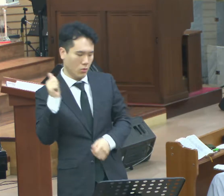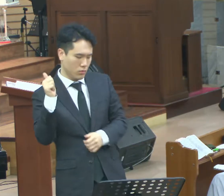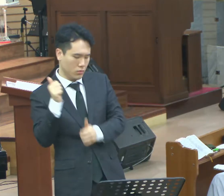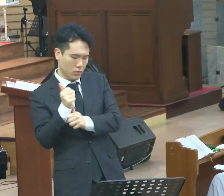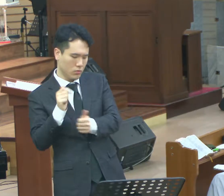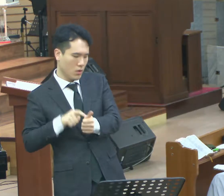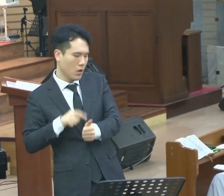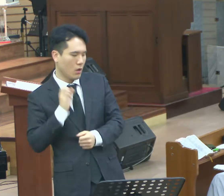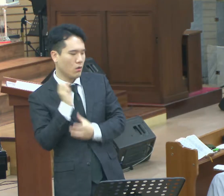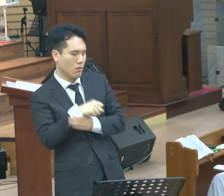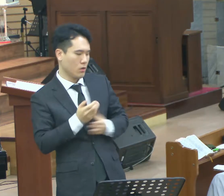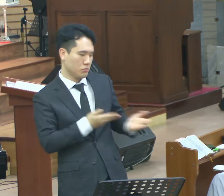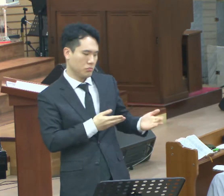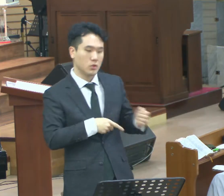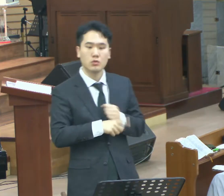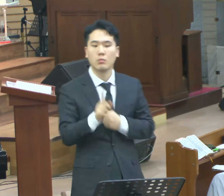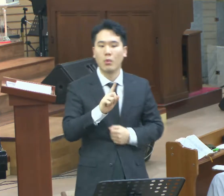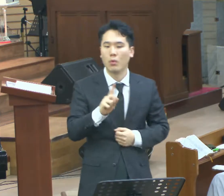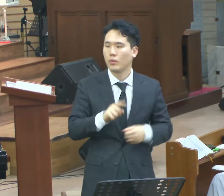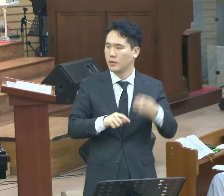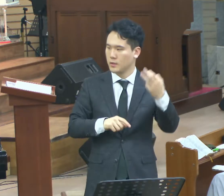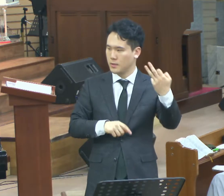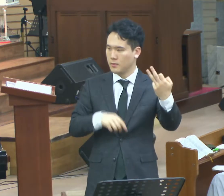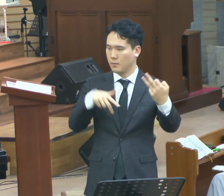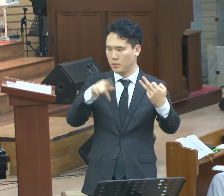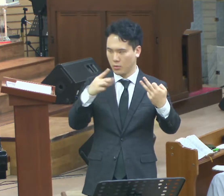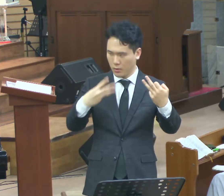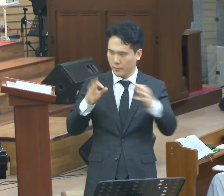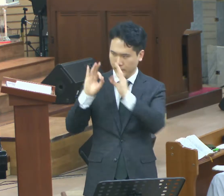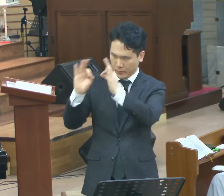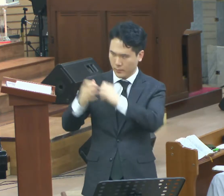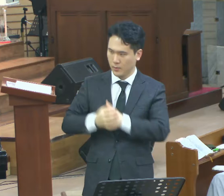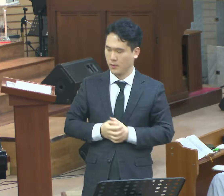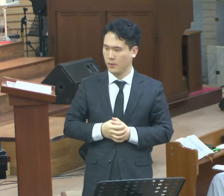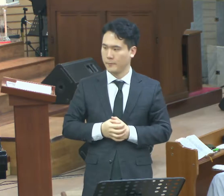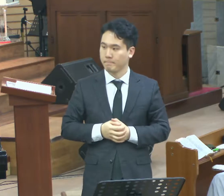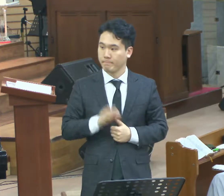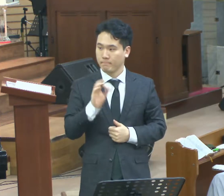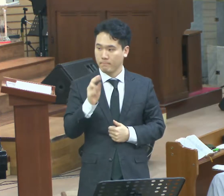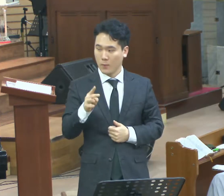것을 13절이 다시 보여주죠. 13절 한 번 더 보겠습니다.